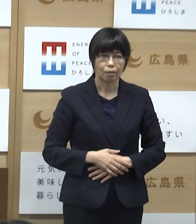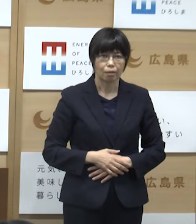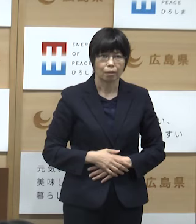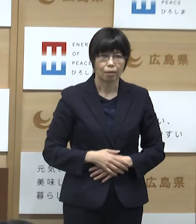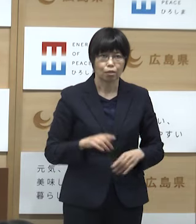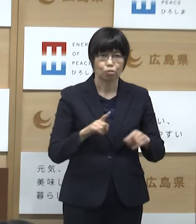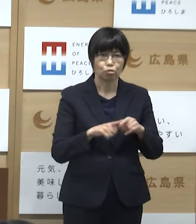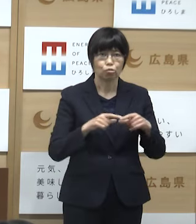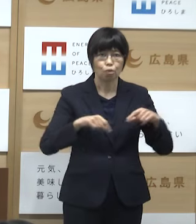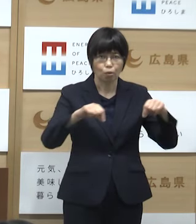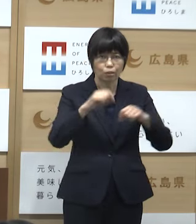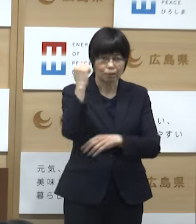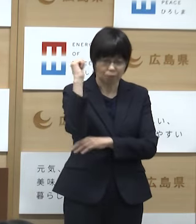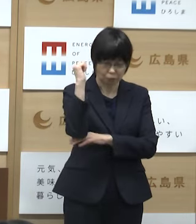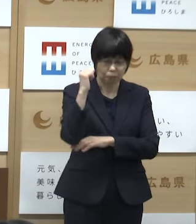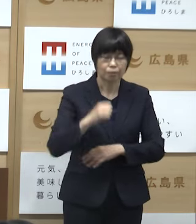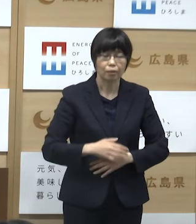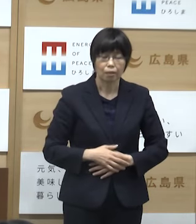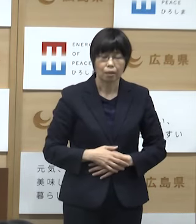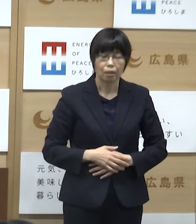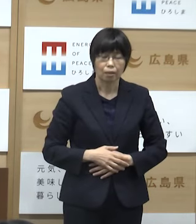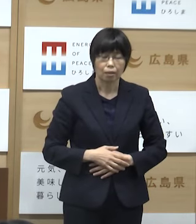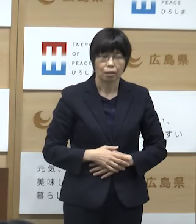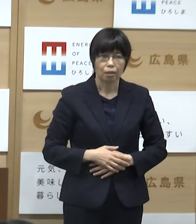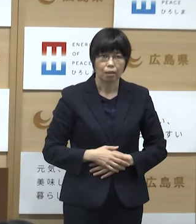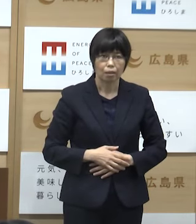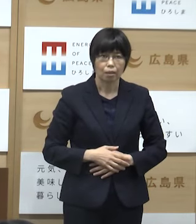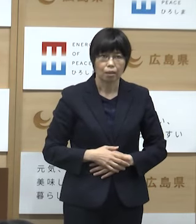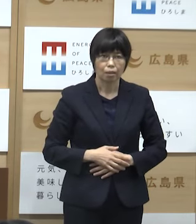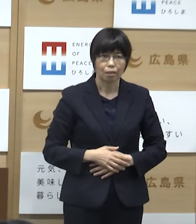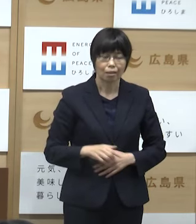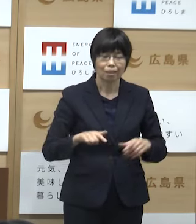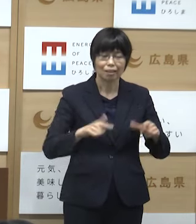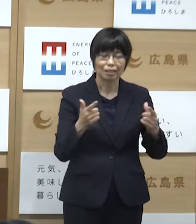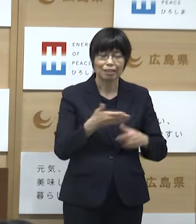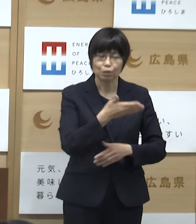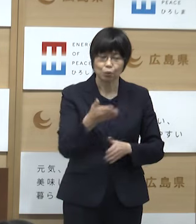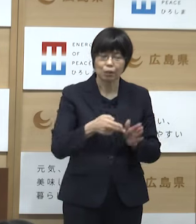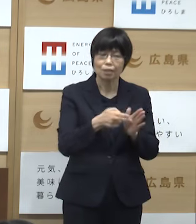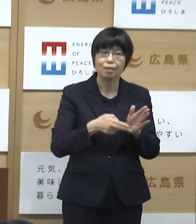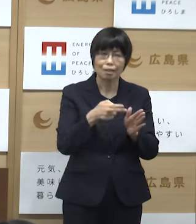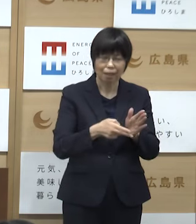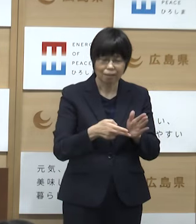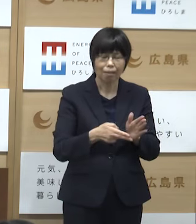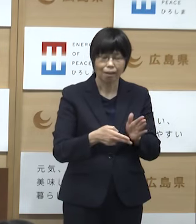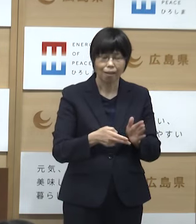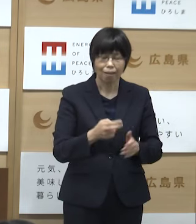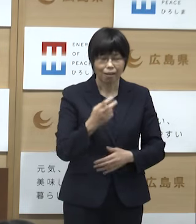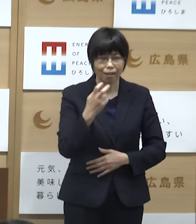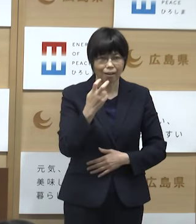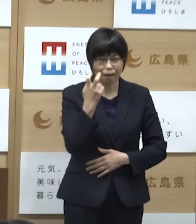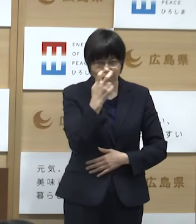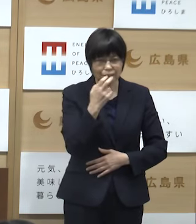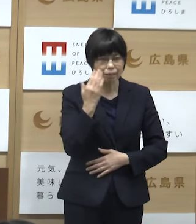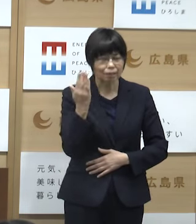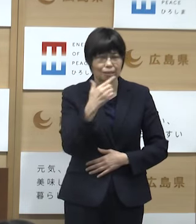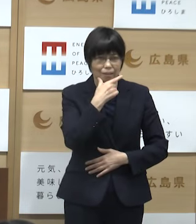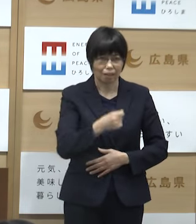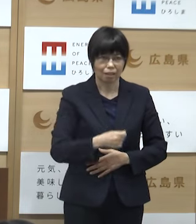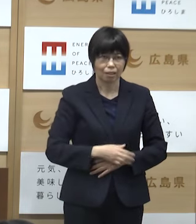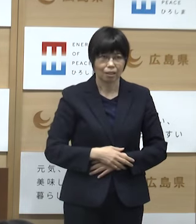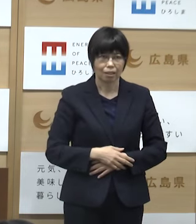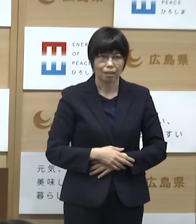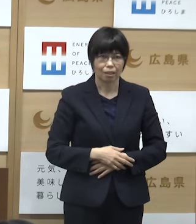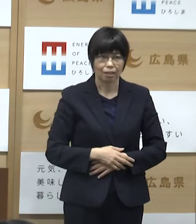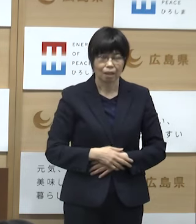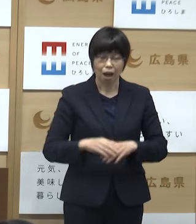中国新聞の河野と申します。ちょっとまず、木次線のところでちょっと1個確認なんですけども、先ほどの質問にもあ